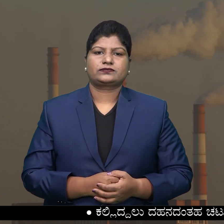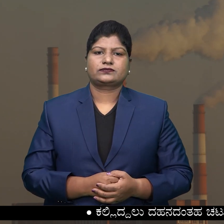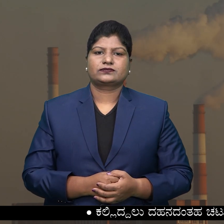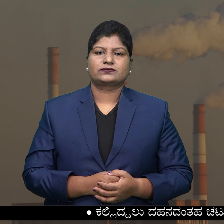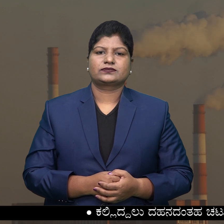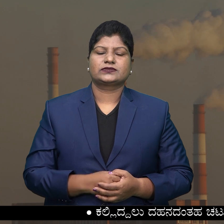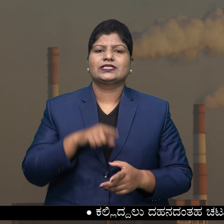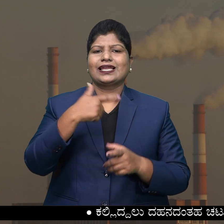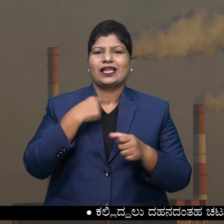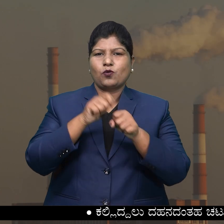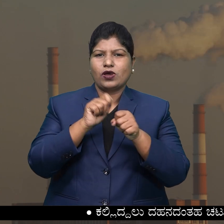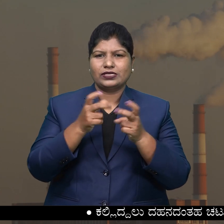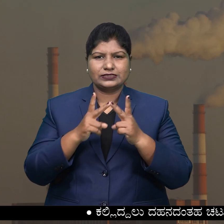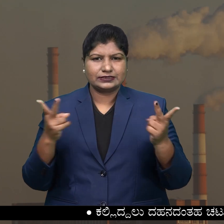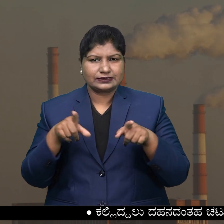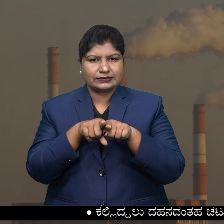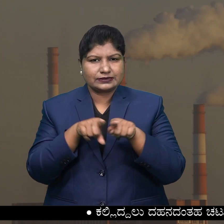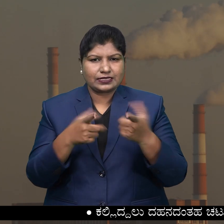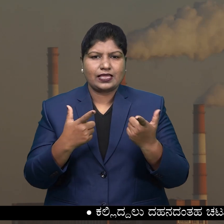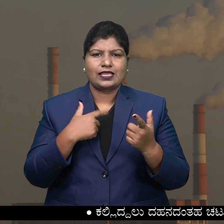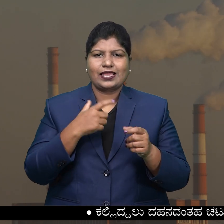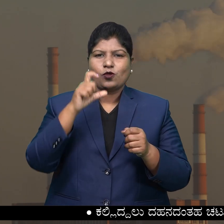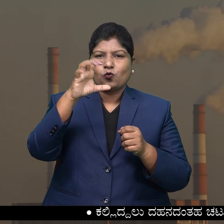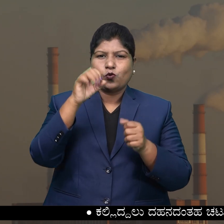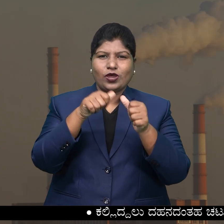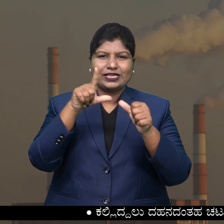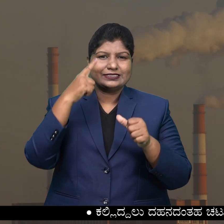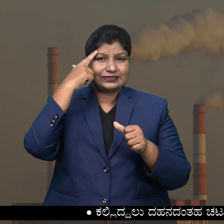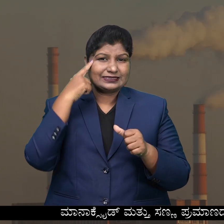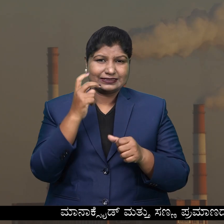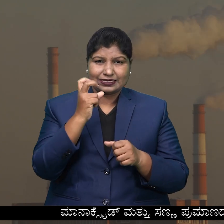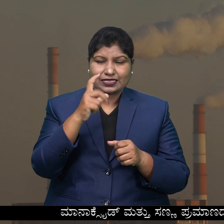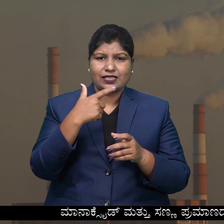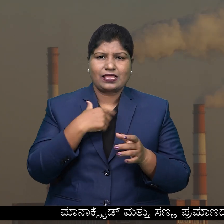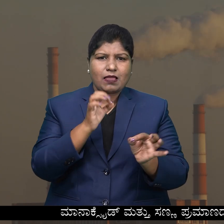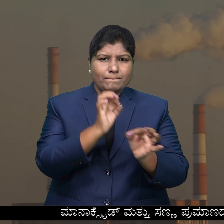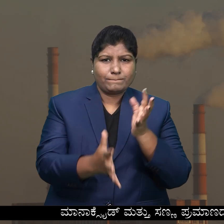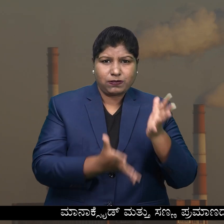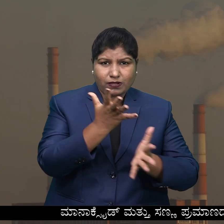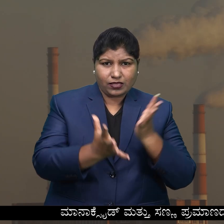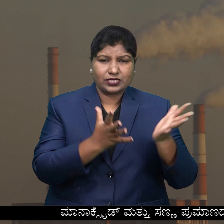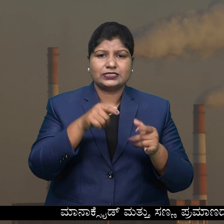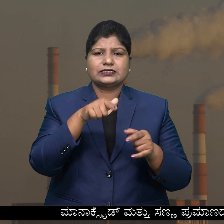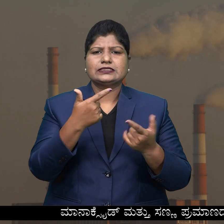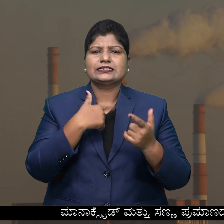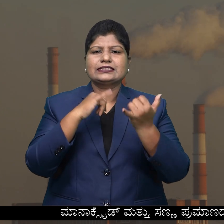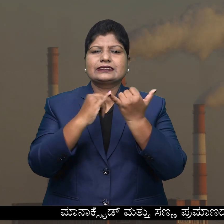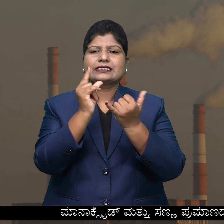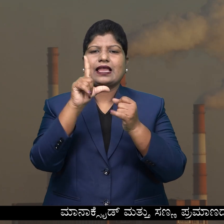ಕಲ್ಲಿದ್ದಲು ದಹನದಂತಹ ಚಟುವಟಿಕೆಗಳು ಸಲ್ಫರ್ ಡೈಆಕ್ಸೈಡ್, ಕಾರ್ಬನ್ ಮೊನಾಕ್ಸೈಡ್ ಮತ್ತು ಸಣ್ಣ ಪ್ರಮಾಣದ ಇಂಗಾಲದ ಡೈಆಕ್ಸೈಡ್